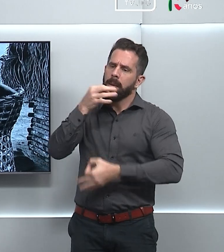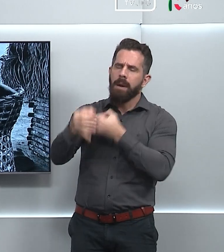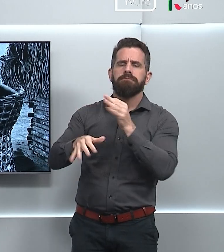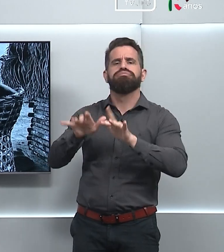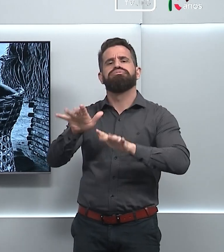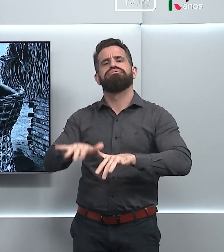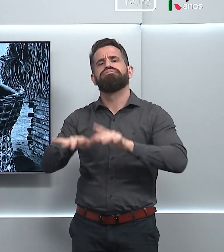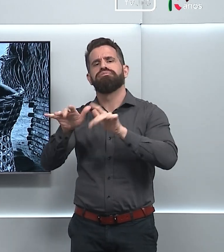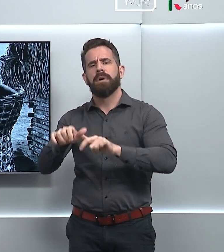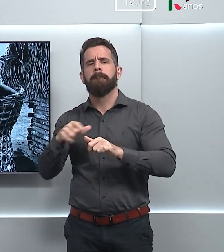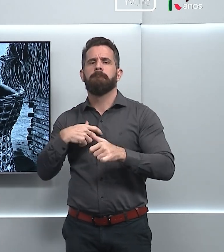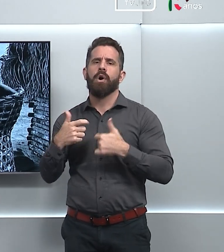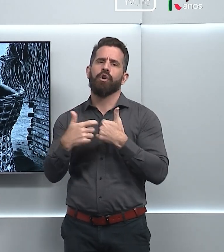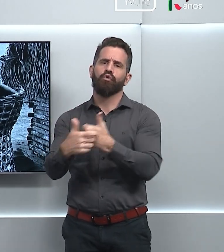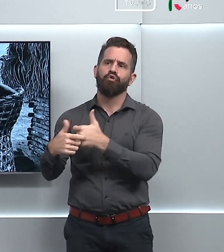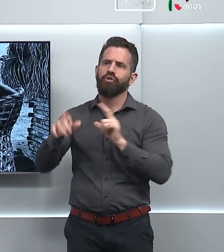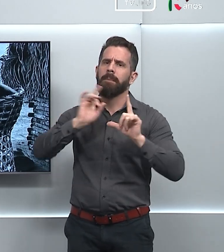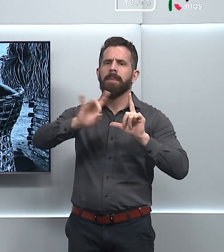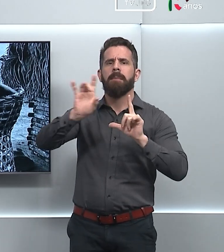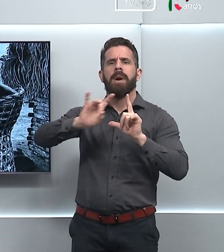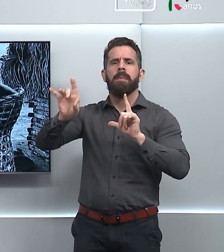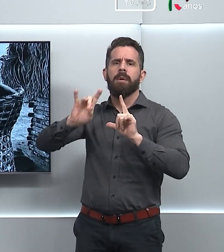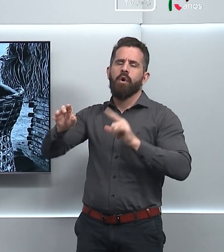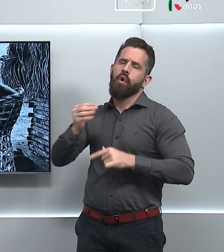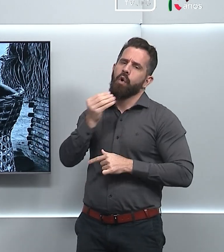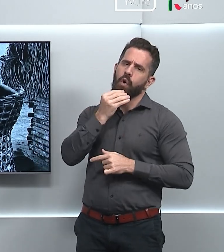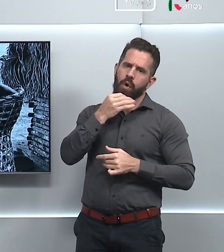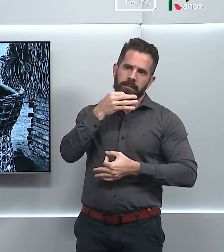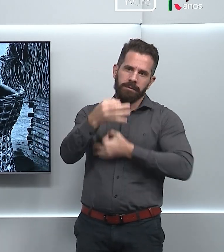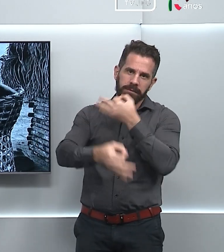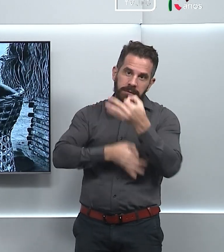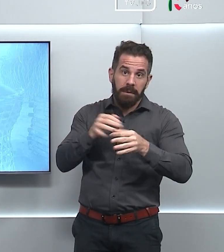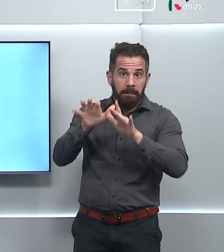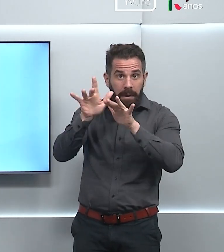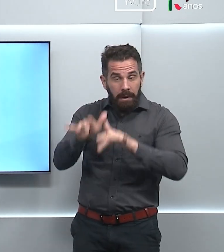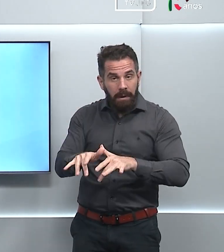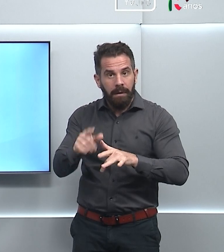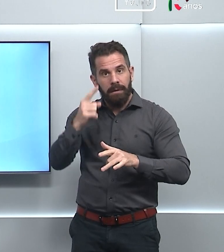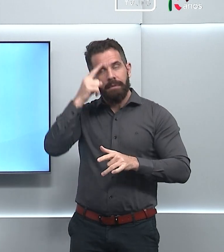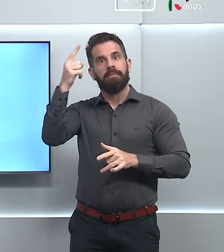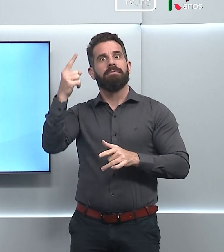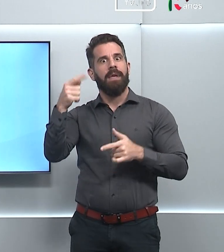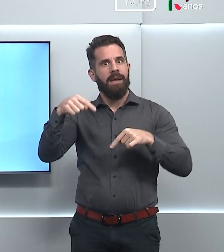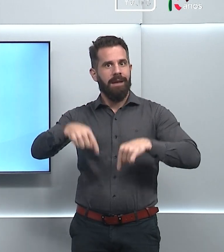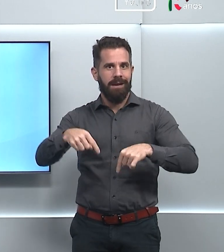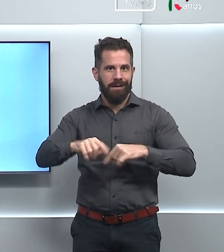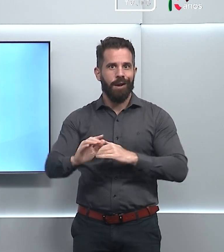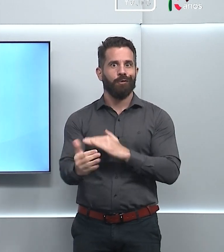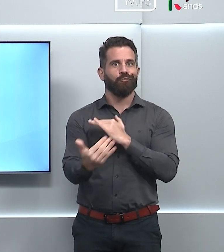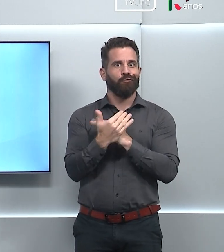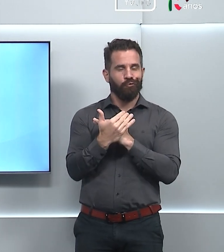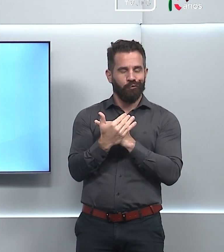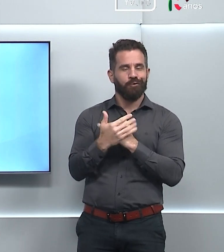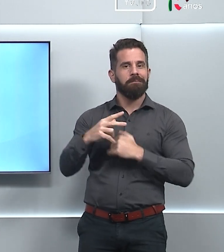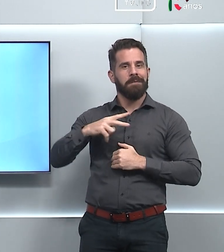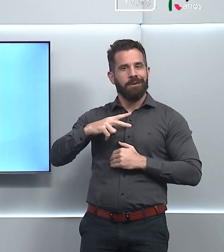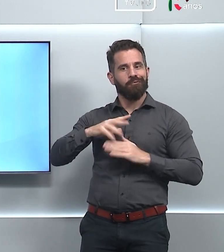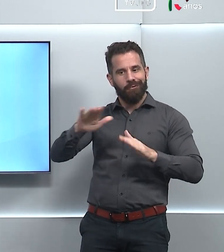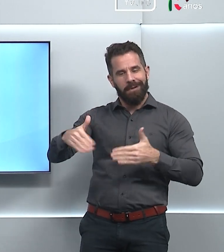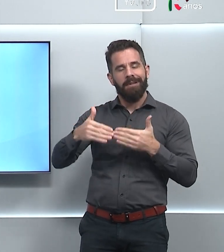comentários, curtir, compartilhar as postagens e, claro, mandar suas sugestões para a gente também nas conversas privadas.